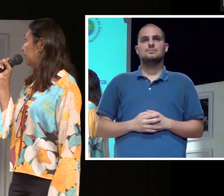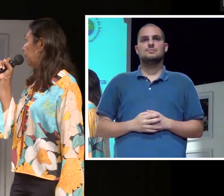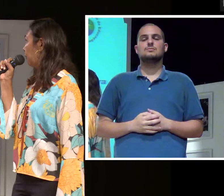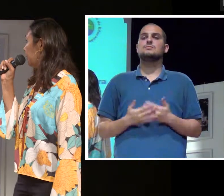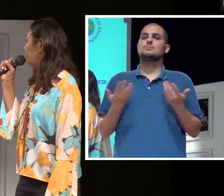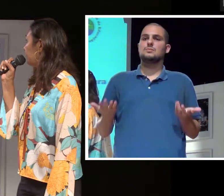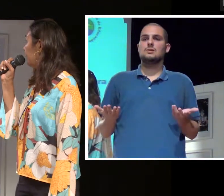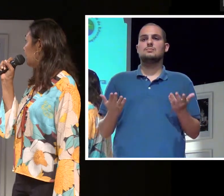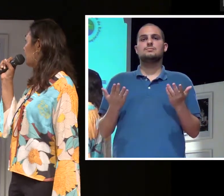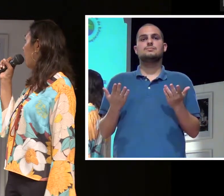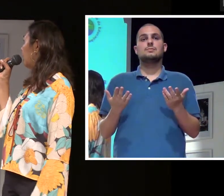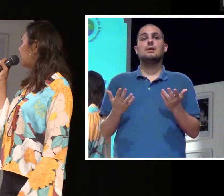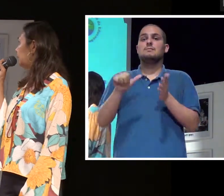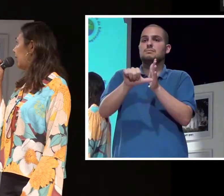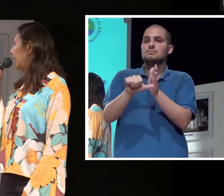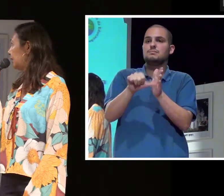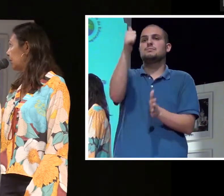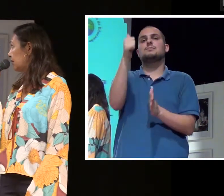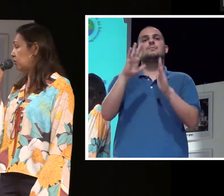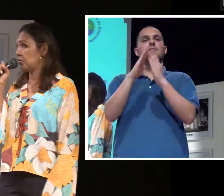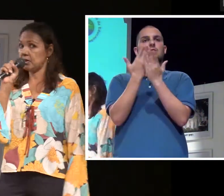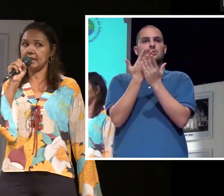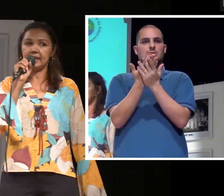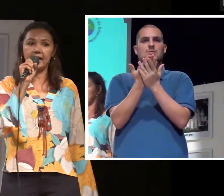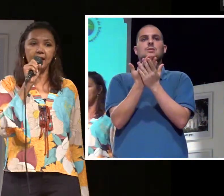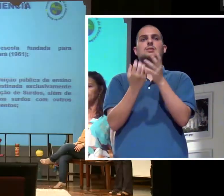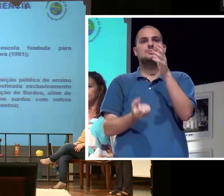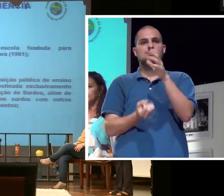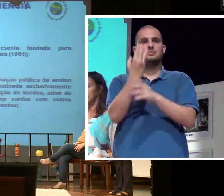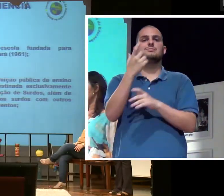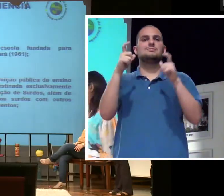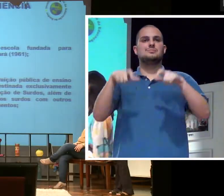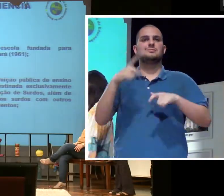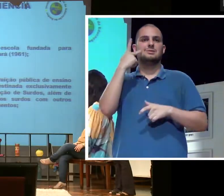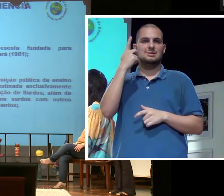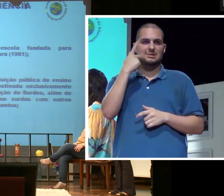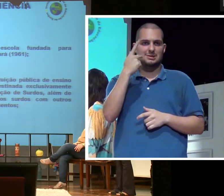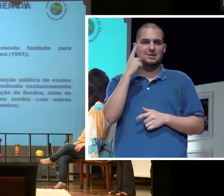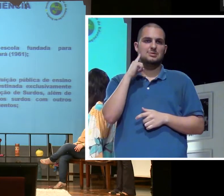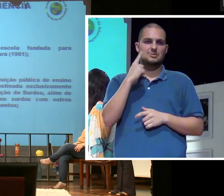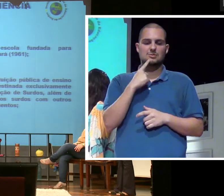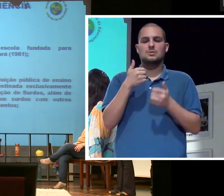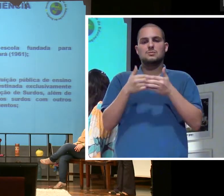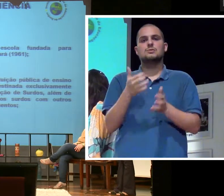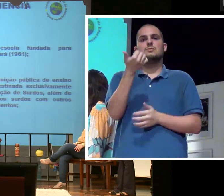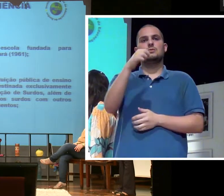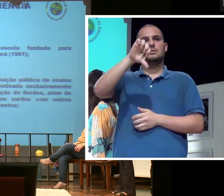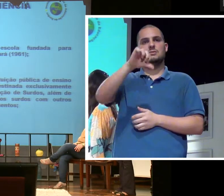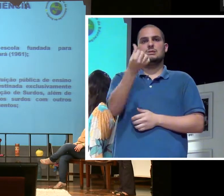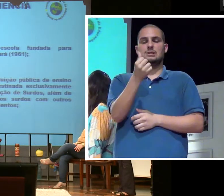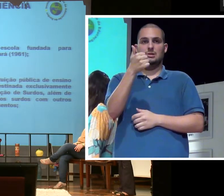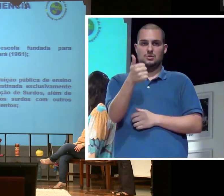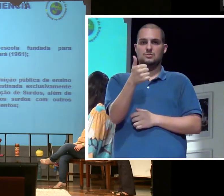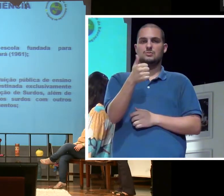Então, ela é a primeira escola fundada para surdos do Ceará, foi iniciada em 1961,